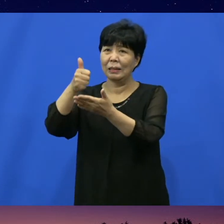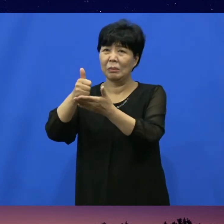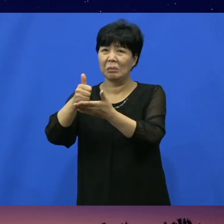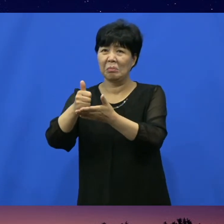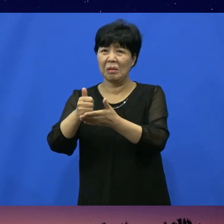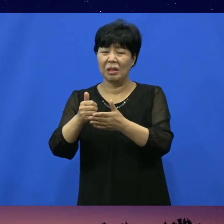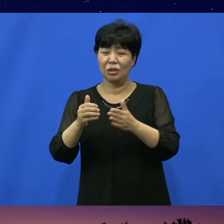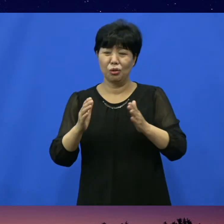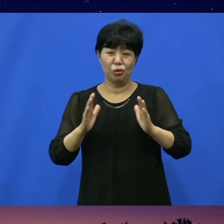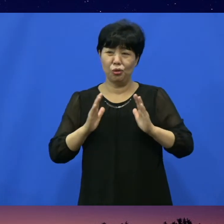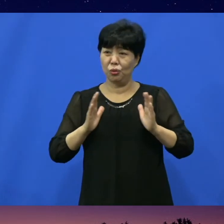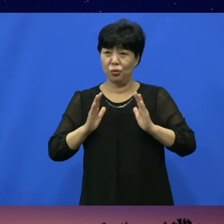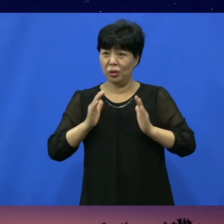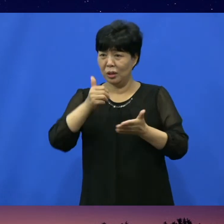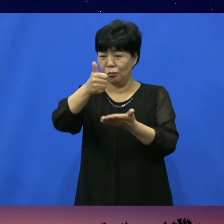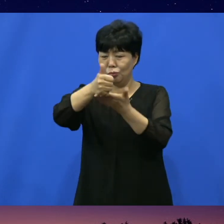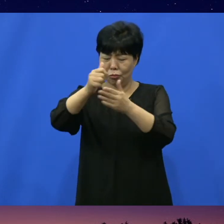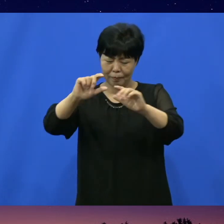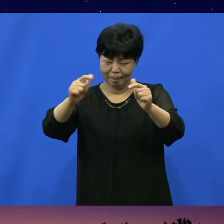아니에요.